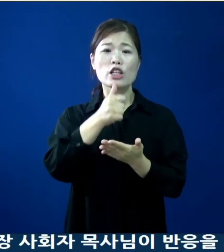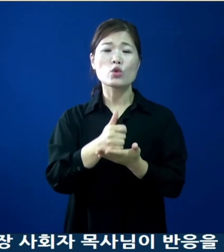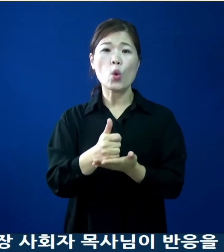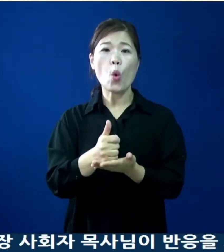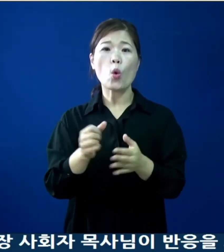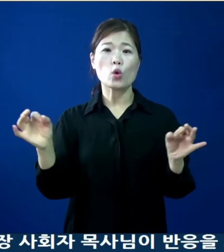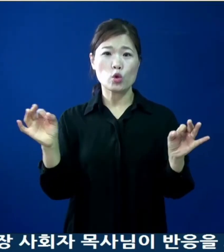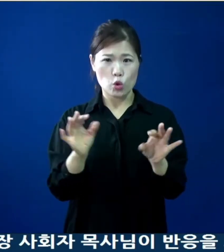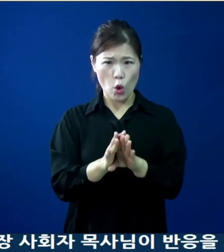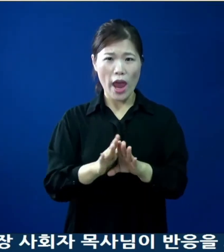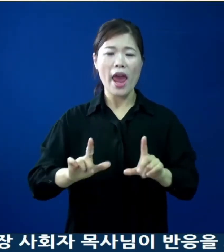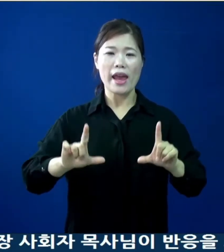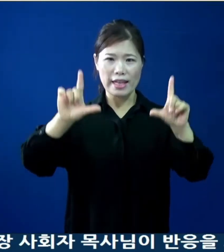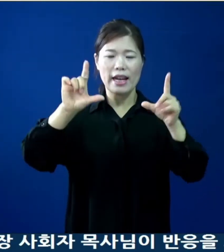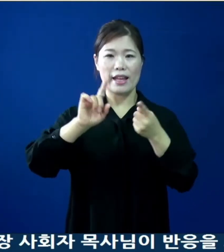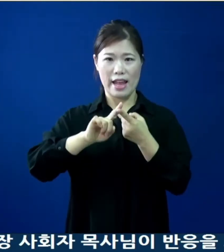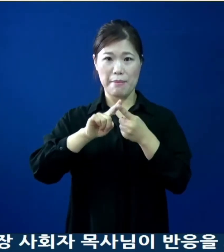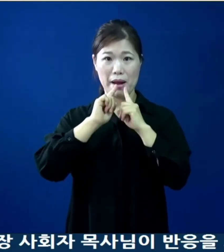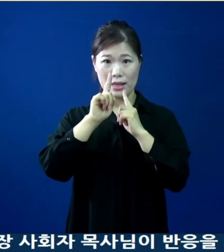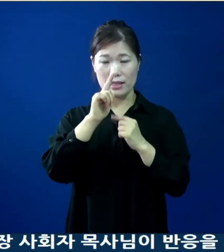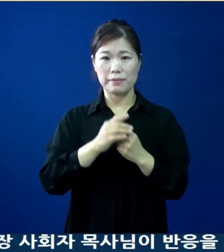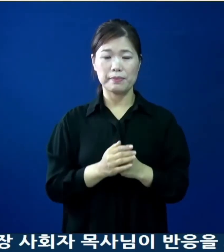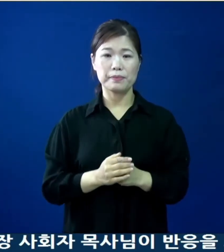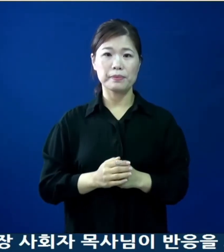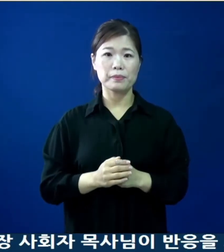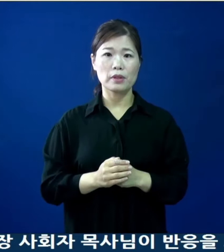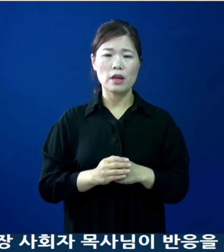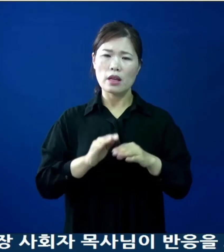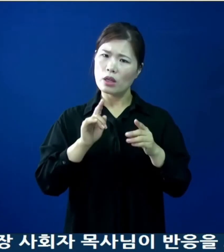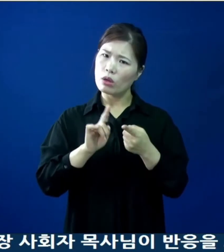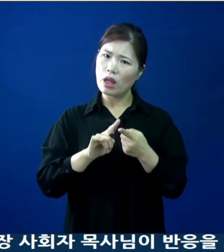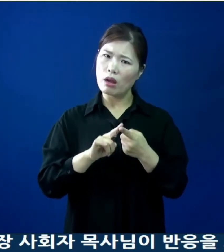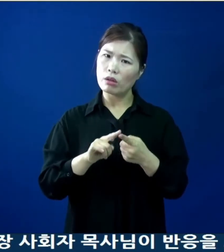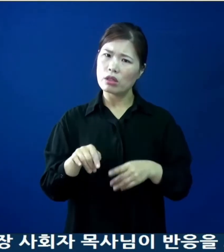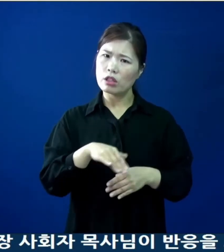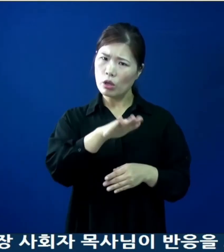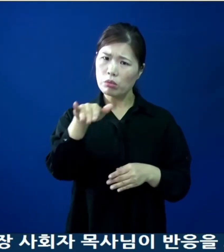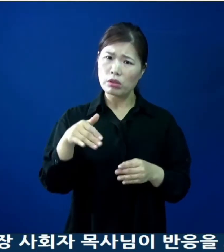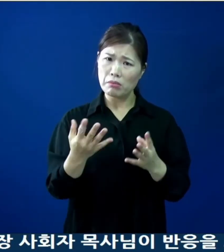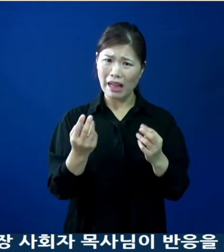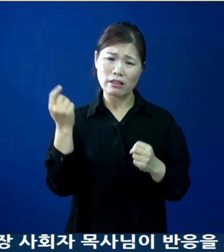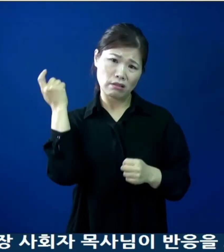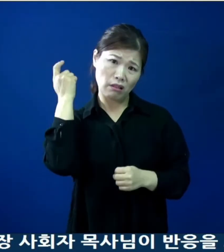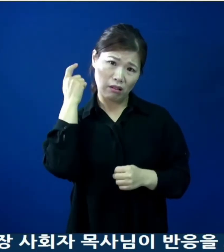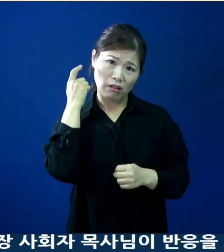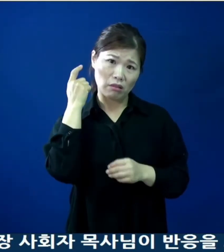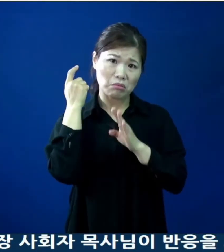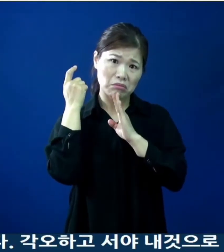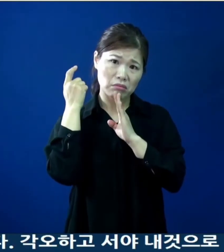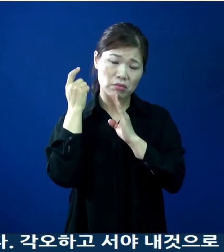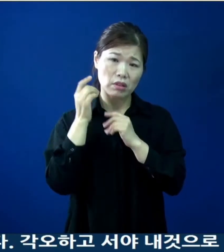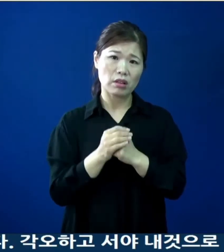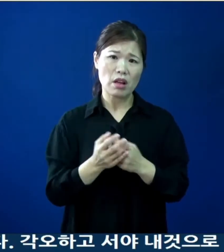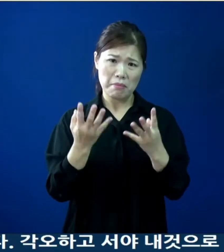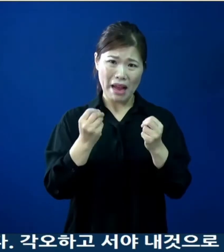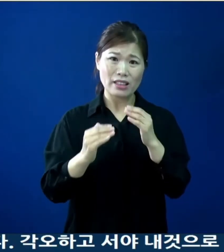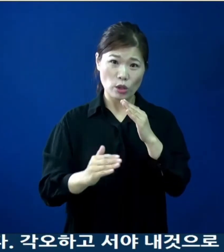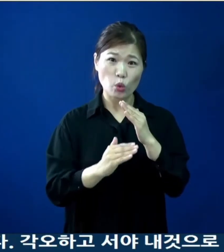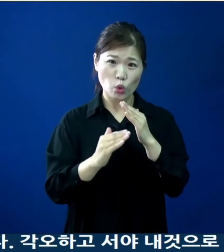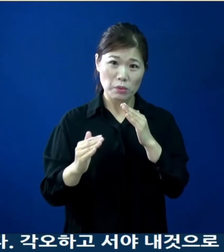이 대속죄일에 관한 말씀은 사실 우리가 좀 들어서 알고 있는 게 있긴 있습니다. 아마 다수의